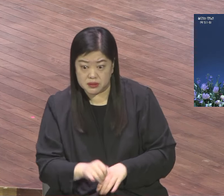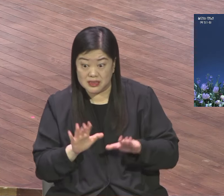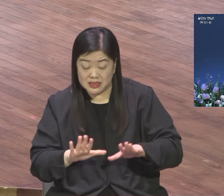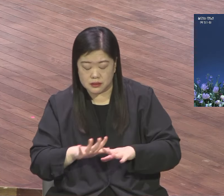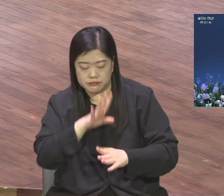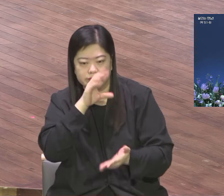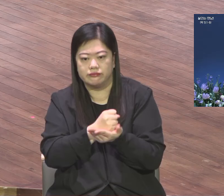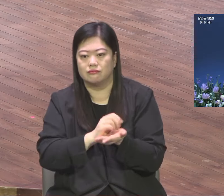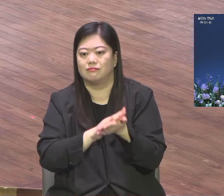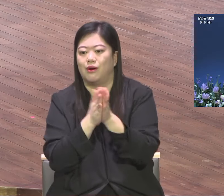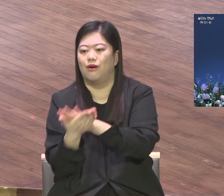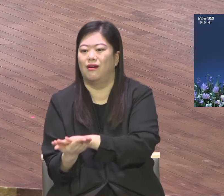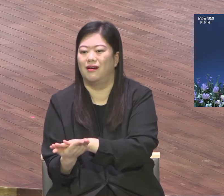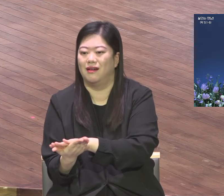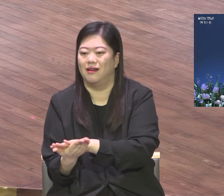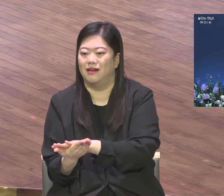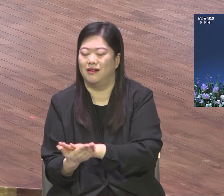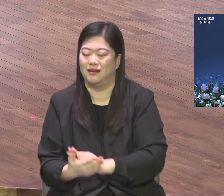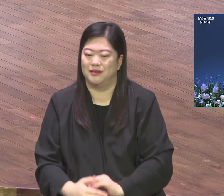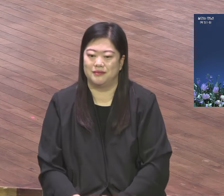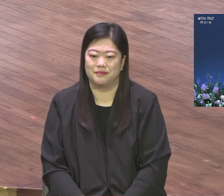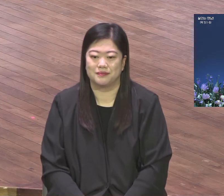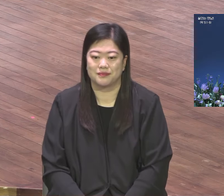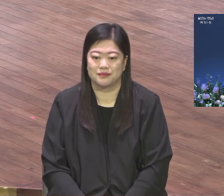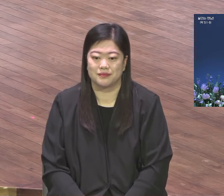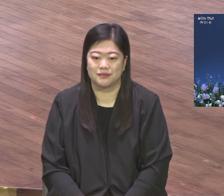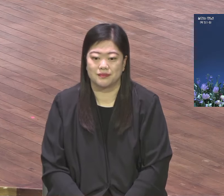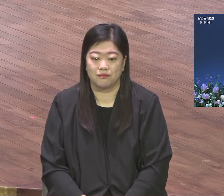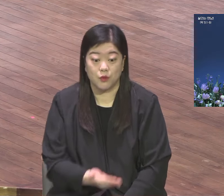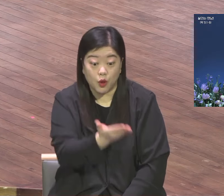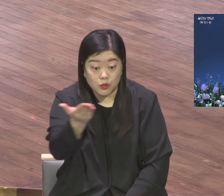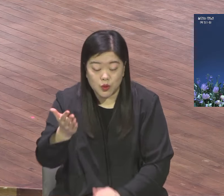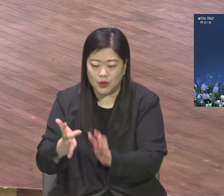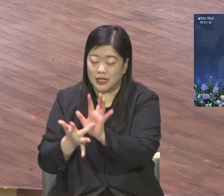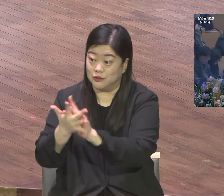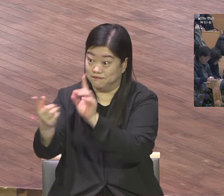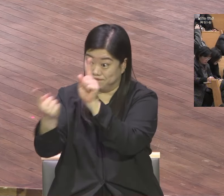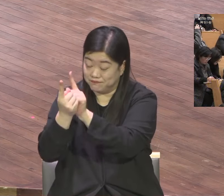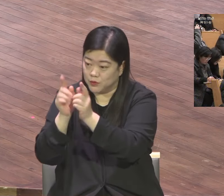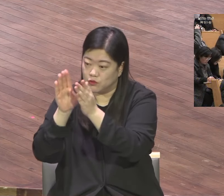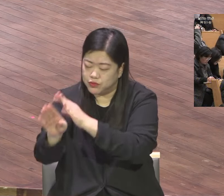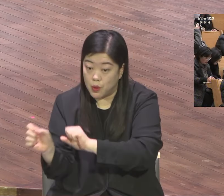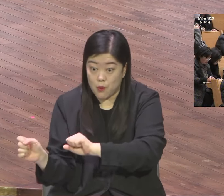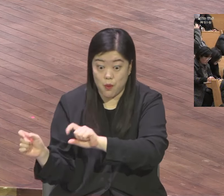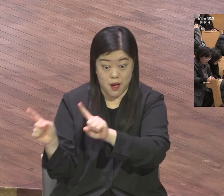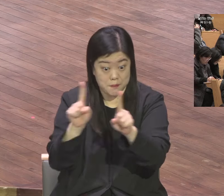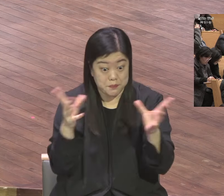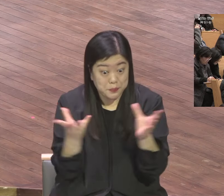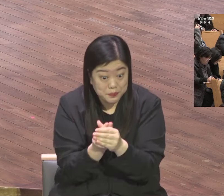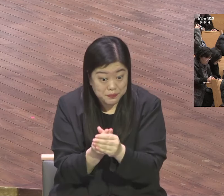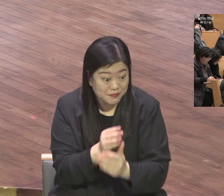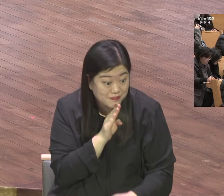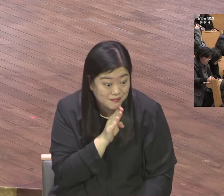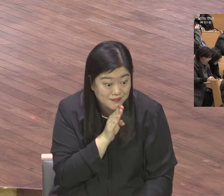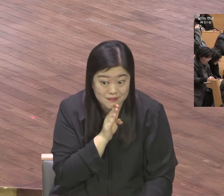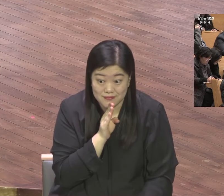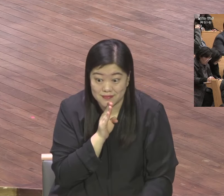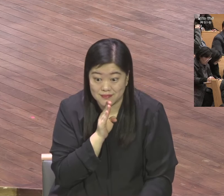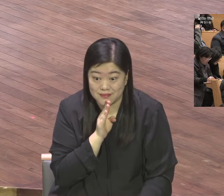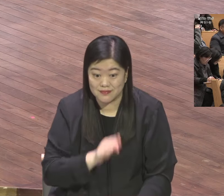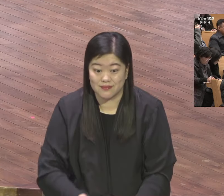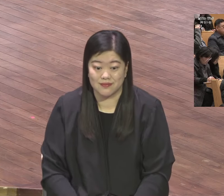치유된 청년처럼 놀라운 회복 역사가 일어난 삶이 되길 바랍니다. 우리 영계 모든 성도의